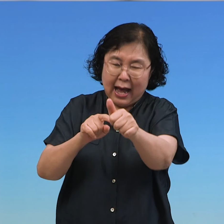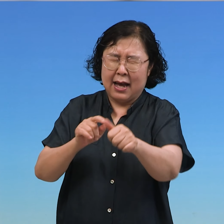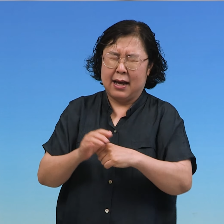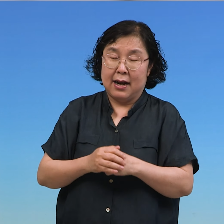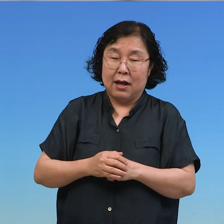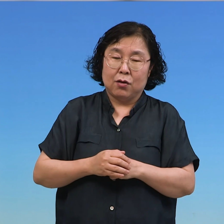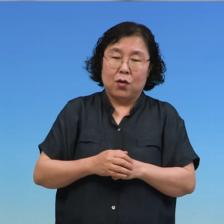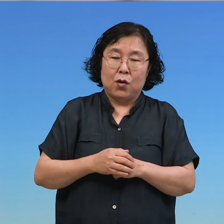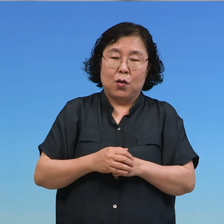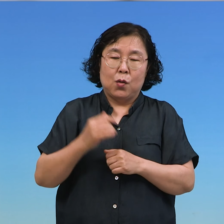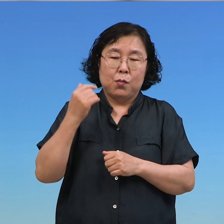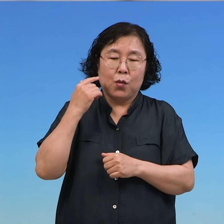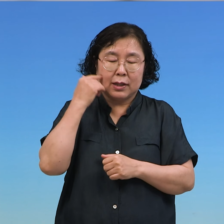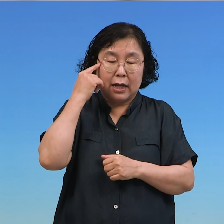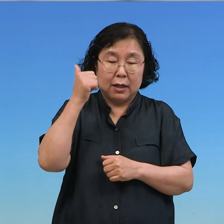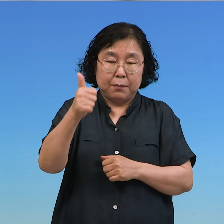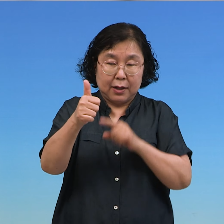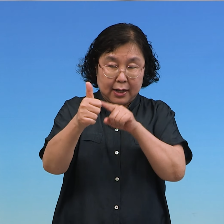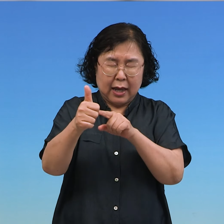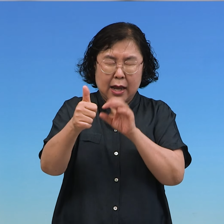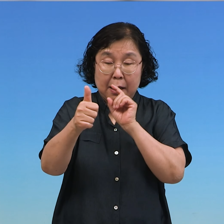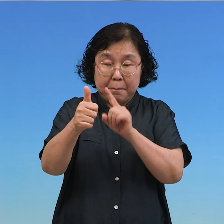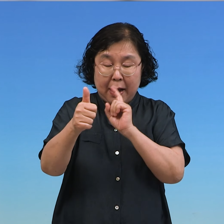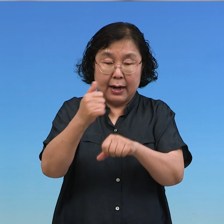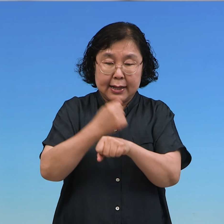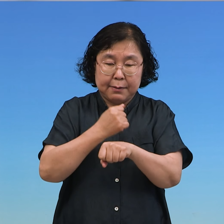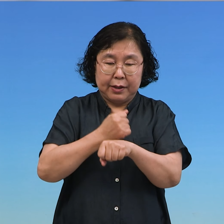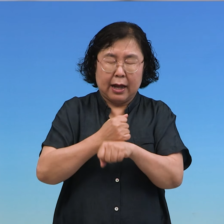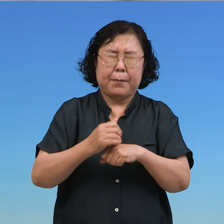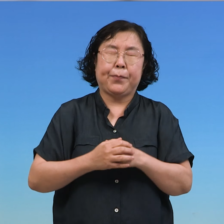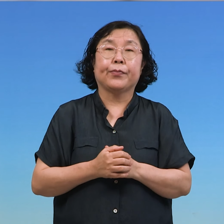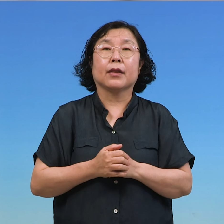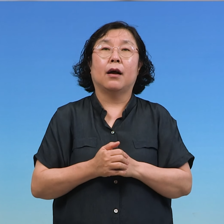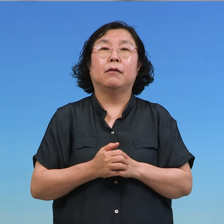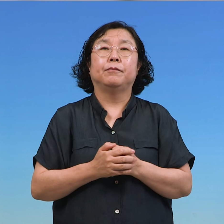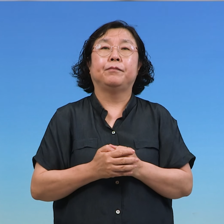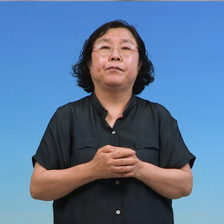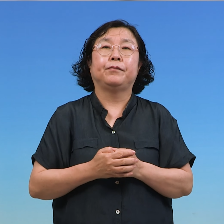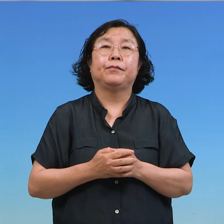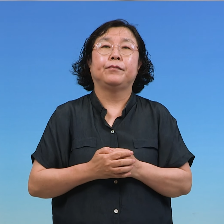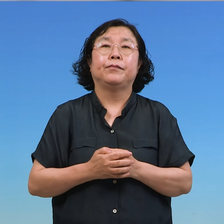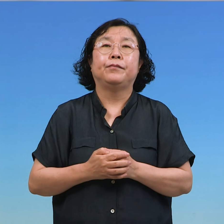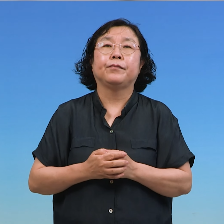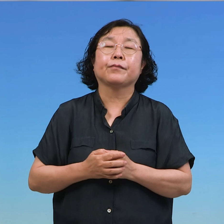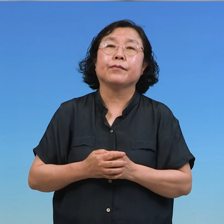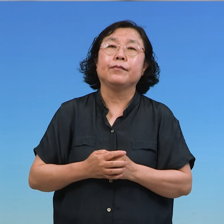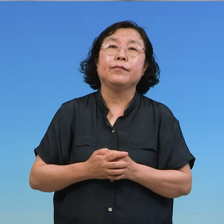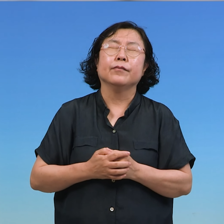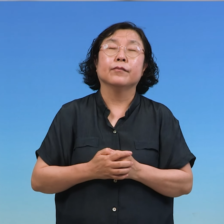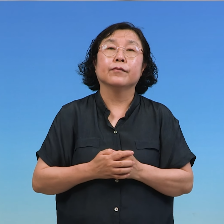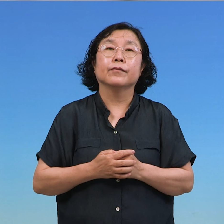된다 그랬더니 모든 교역자들이 한 마음으로 똑같이 저를 쳐다봤습니다 당신은?